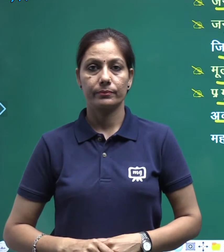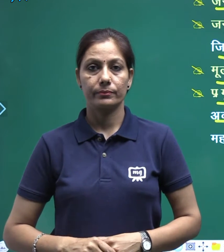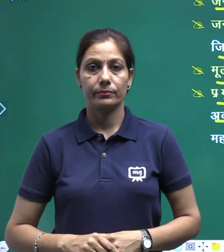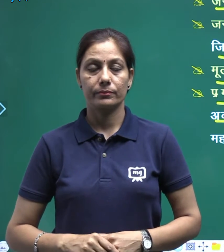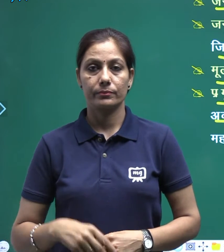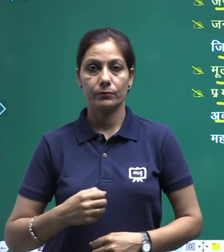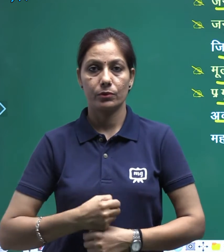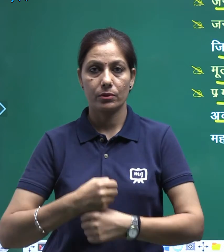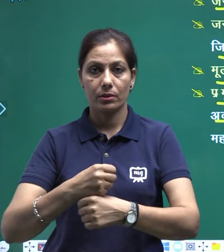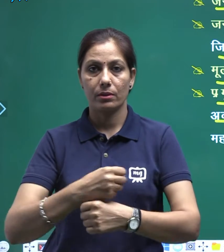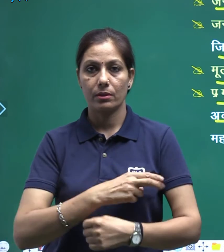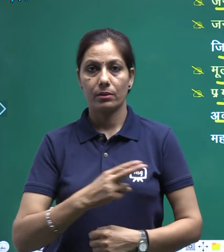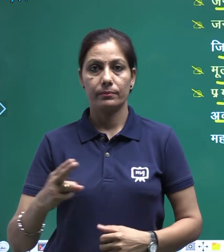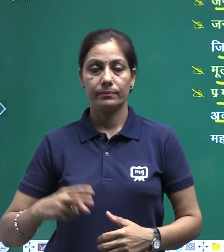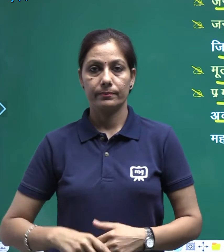शलाका सम्मान